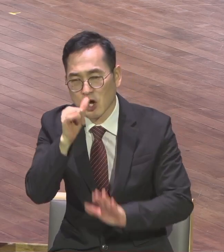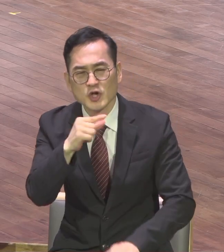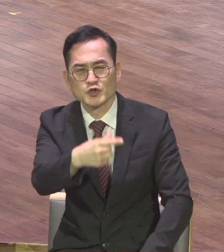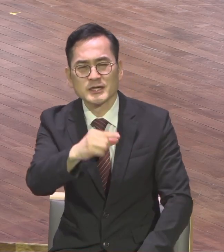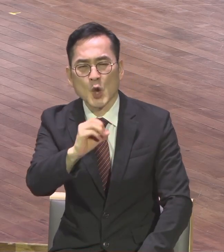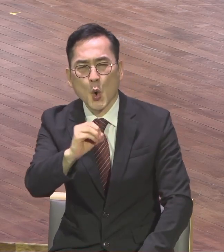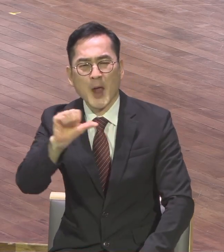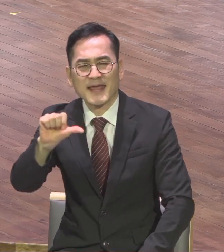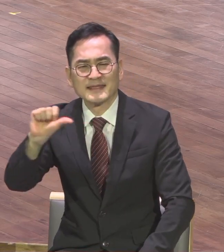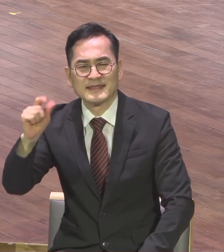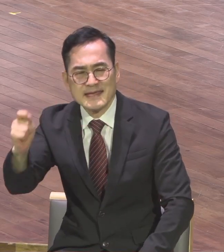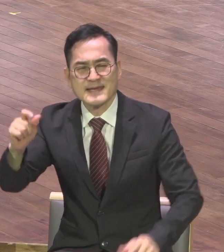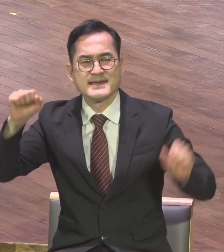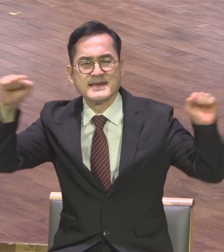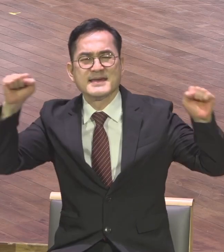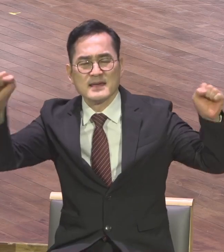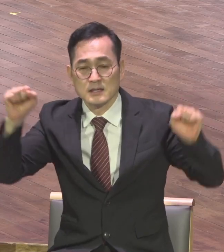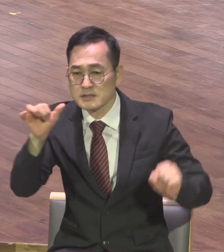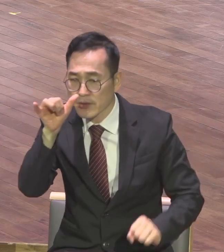GOAT가 뭐냐